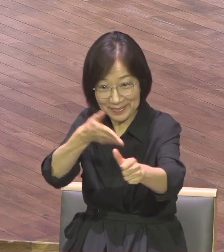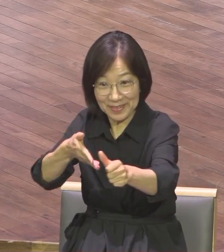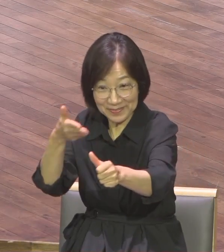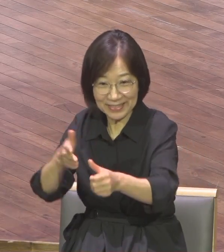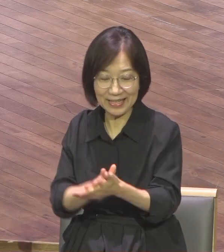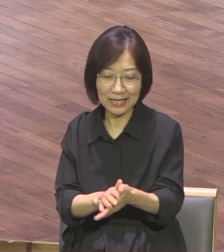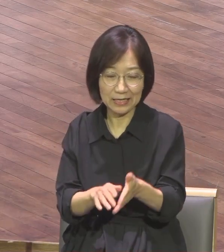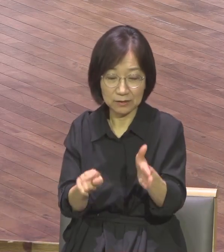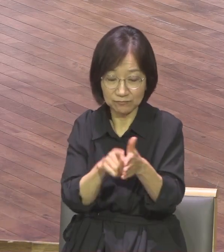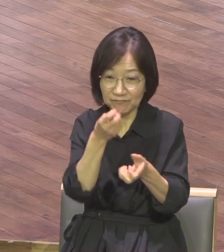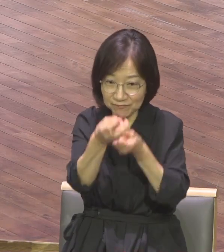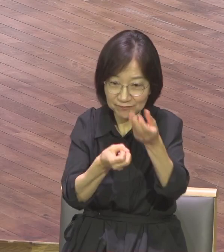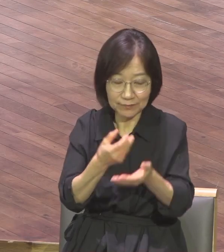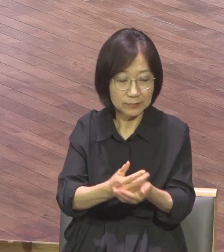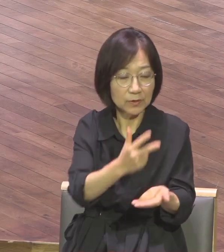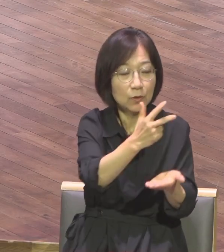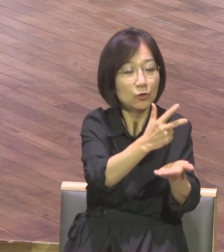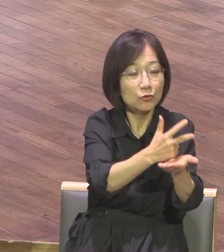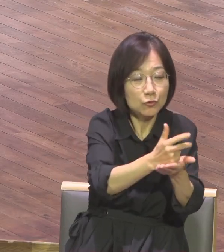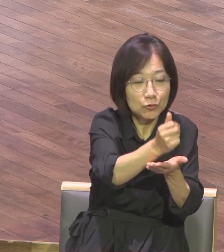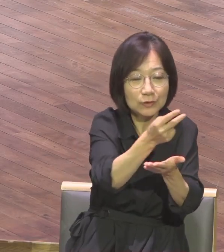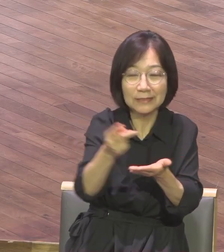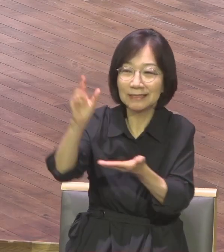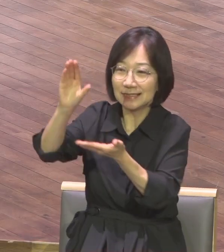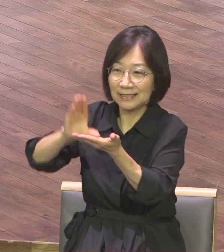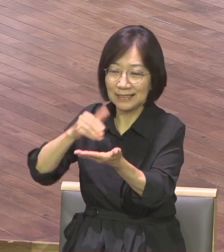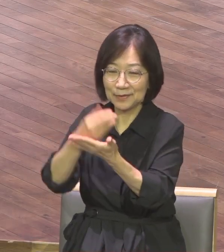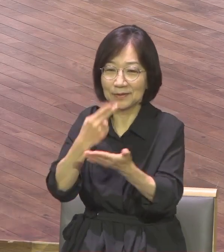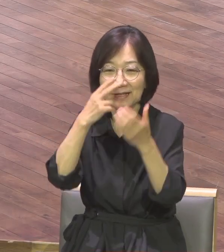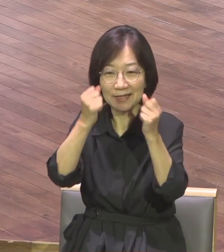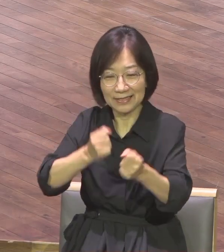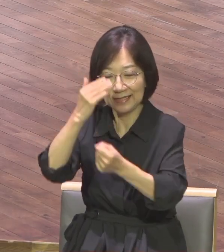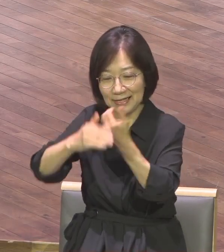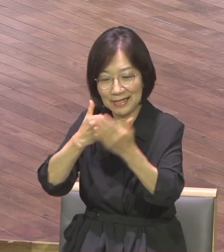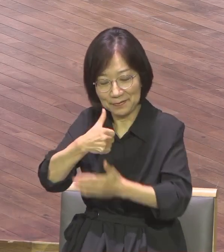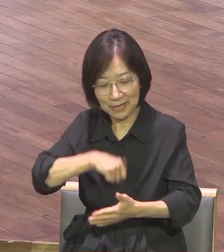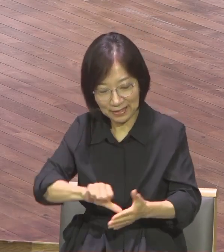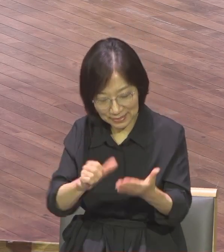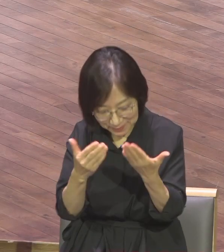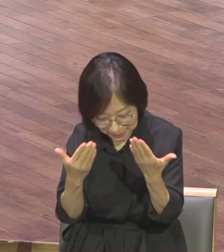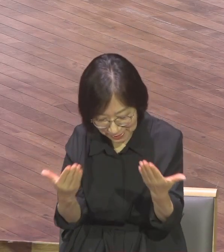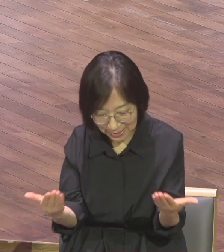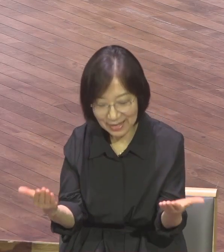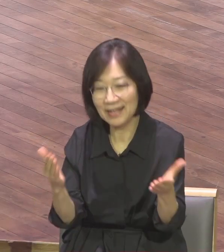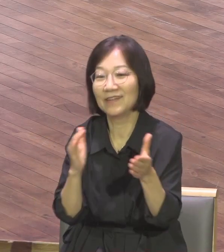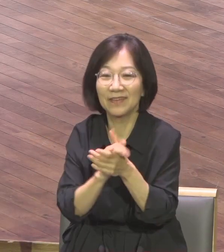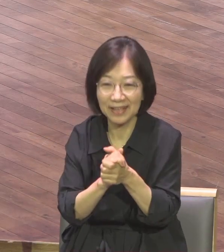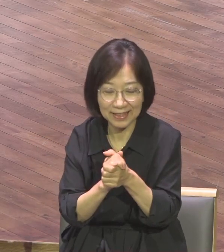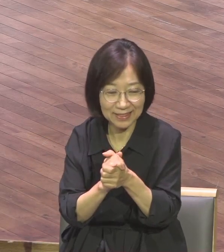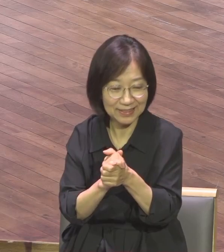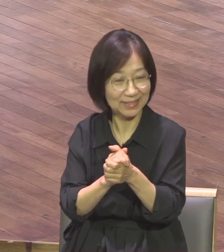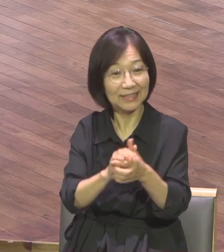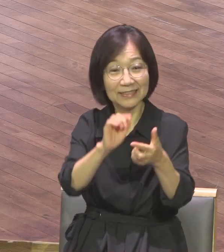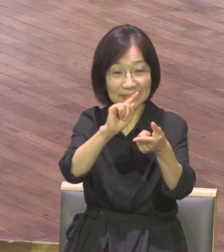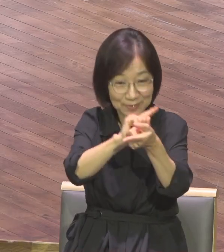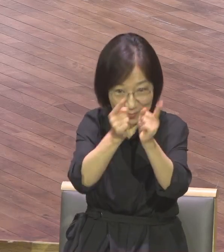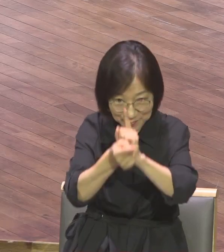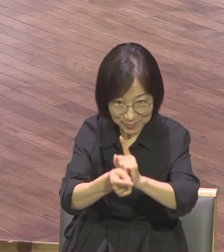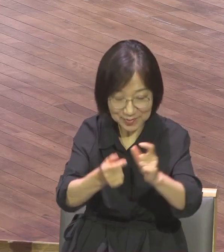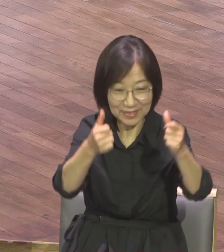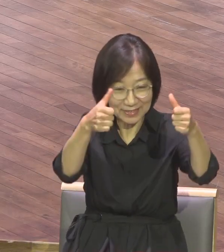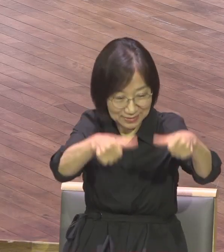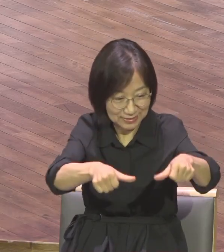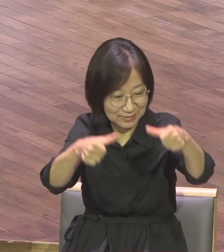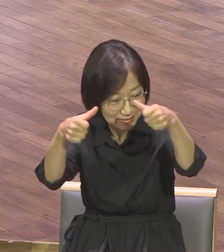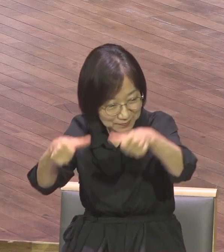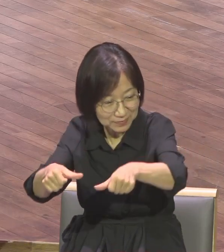고백합니다. 주는 그리스도시요 살아계신 하나님의 아들이십니다. 아멘. 해외 성도들 같이 서로